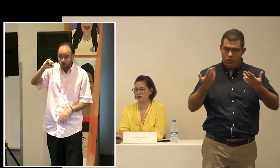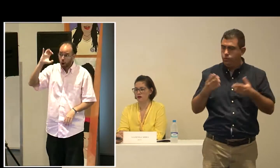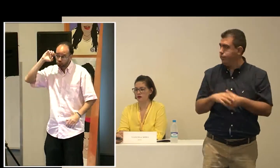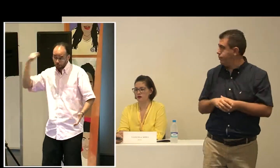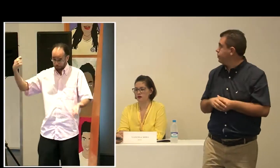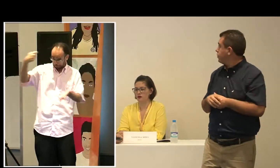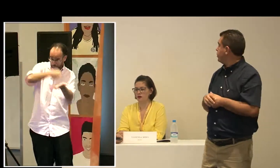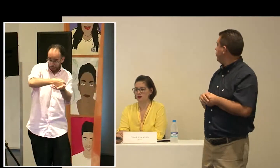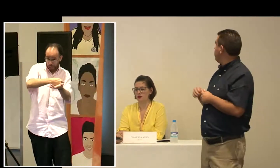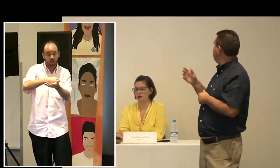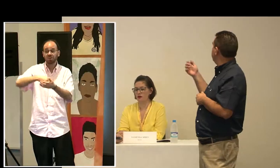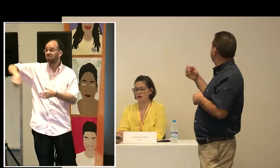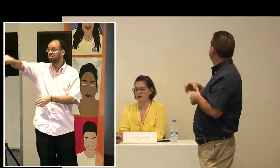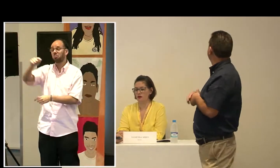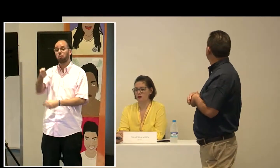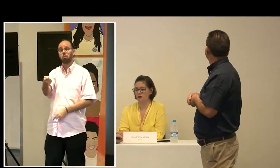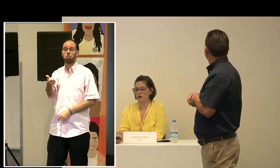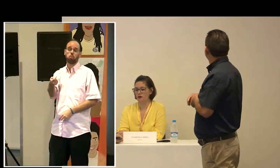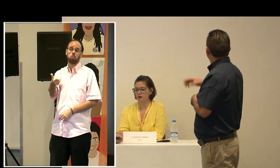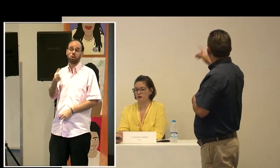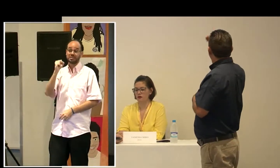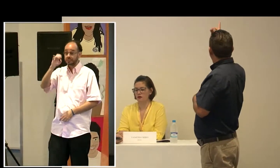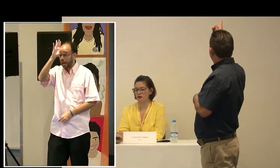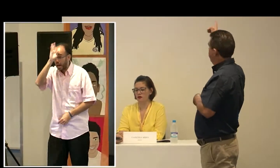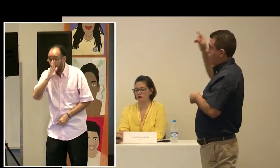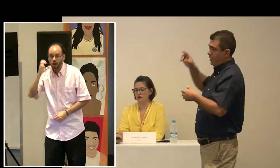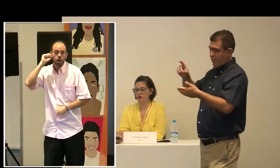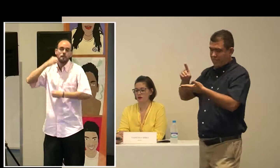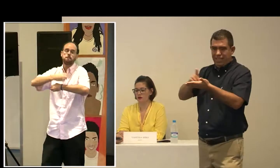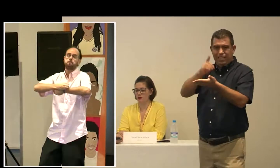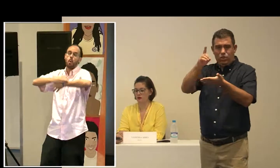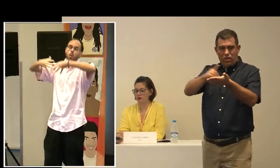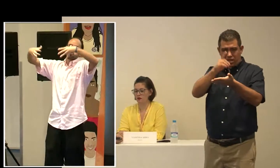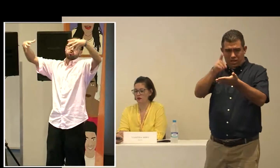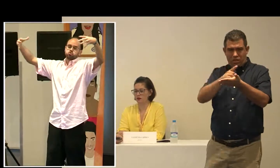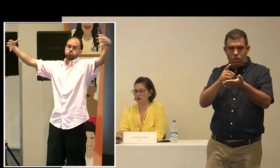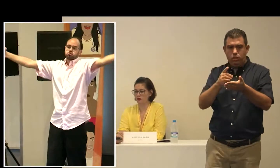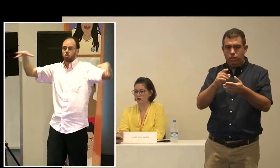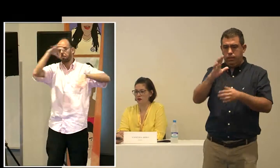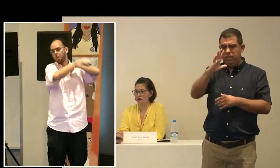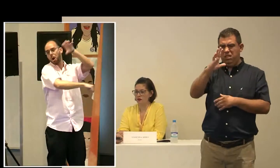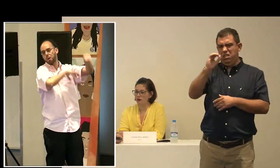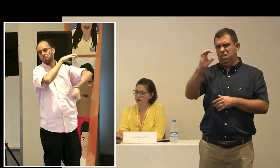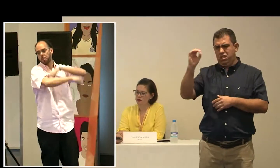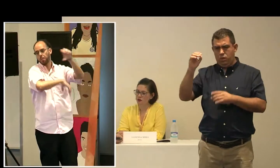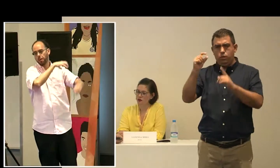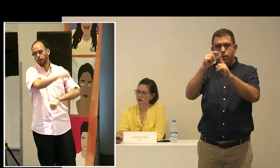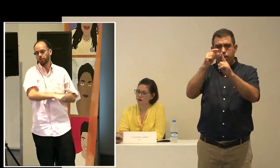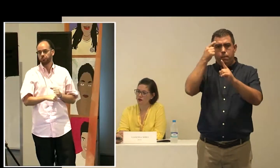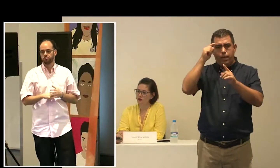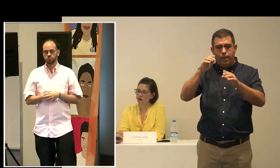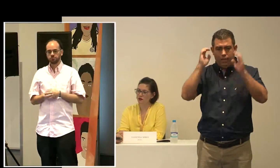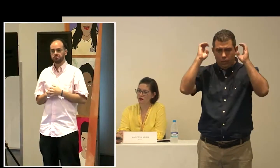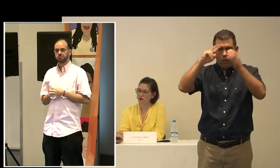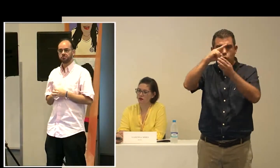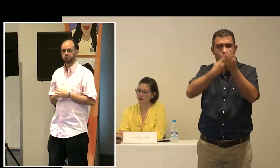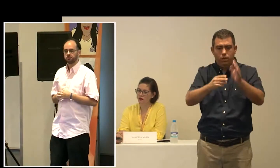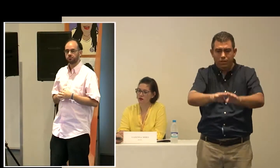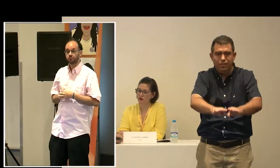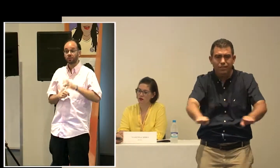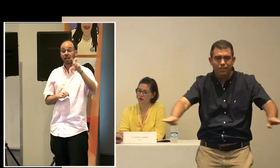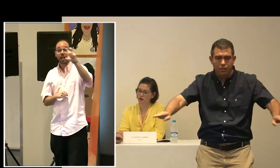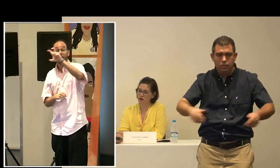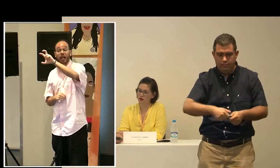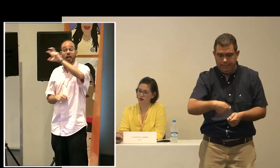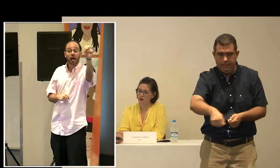distribuir. Se o ouvinte pagasse, poucos iam ter acesso a esse material. Por isso a importância de que ele seja